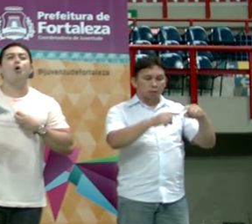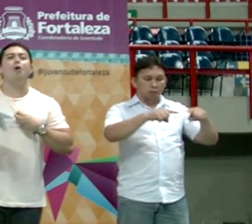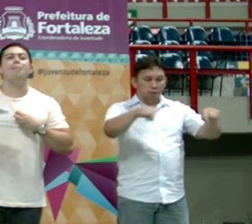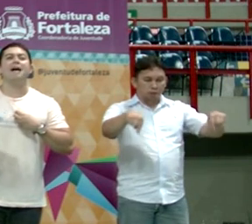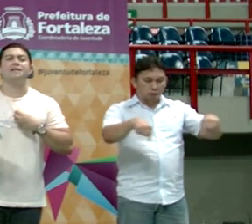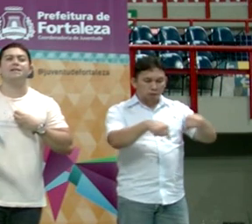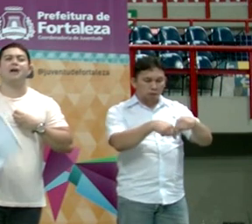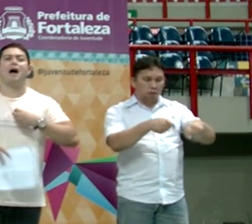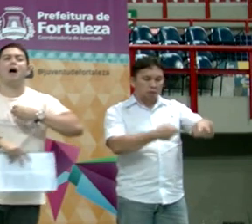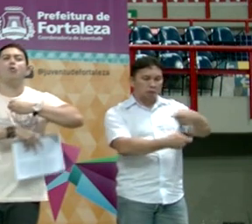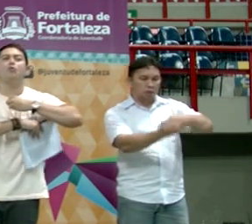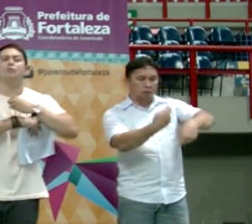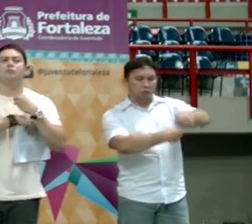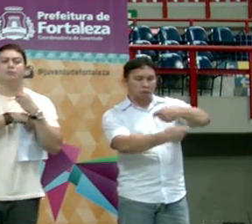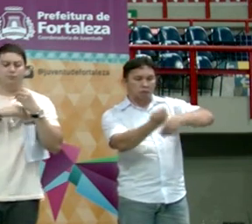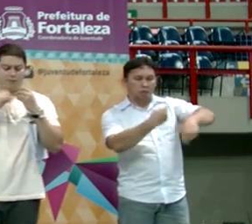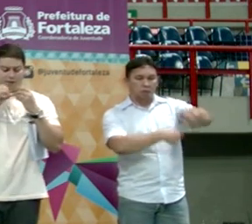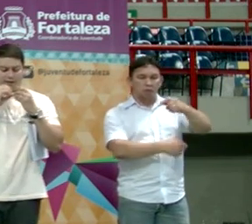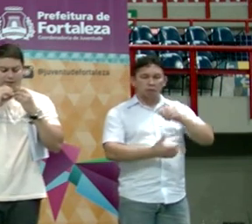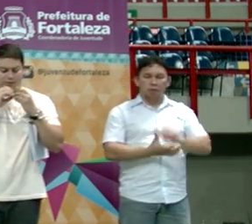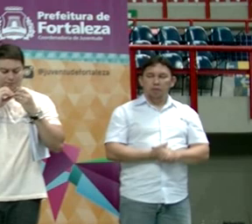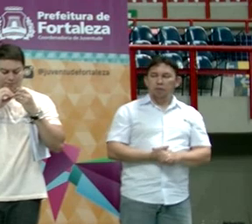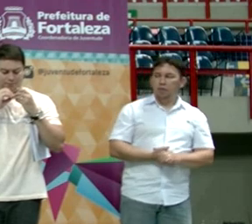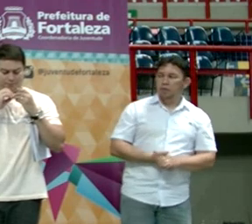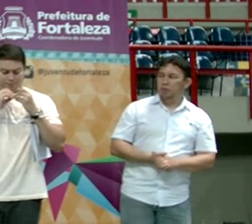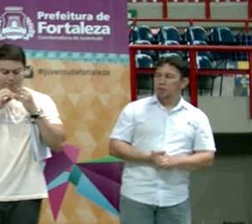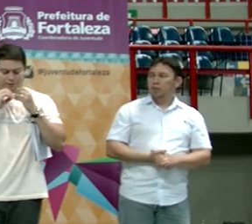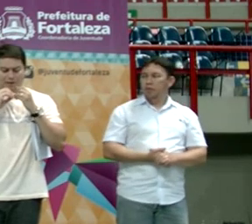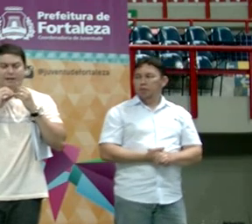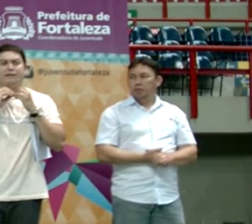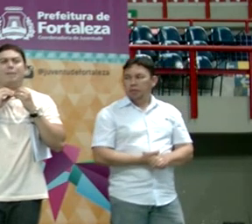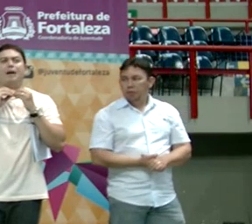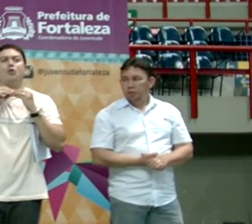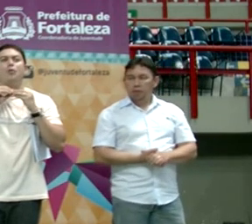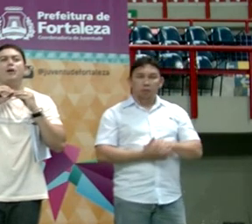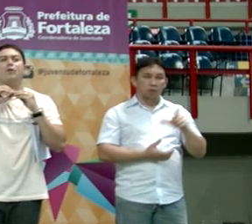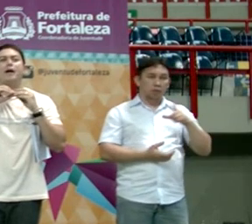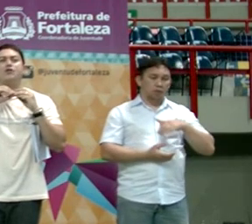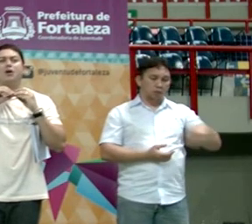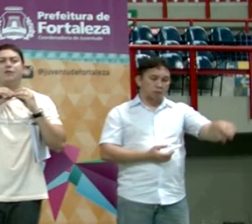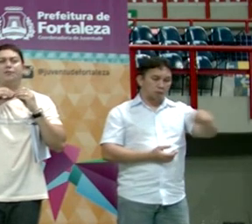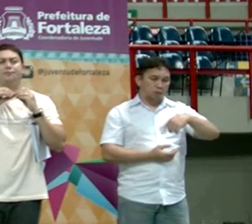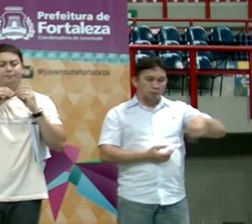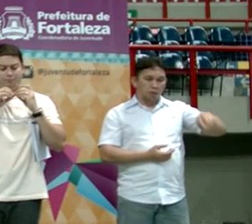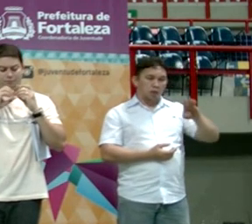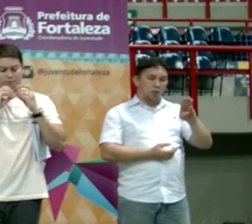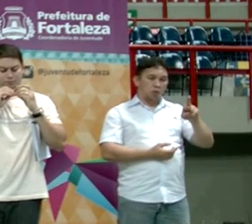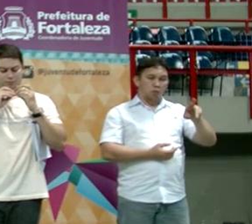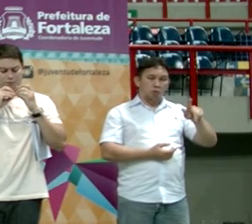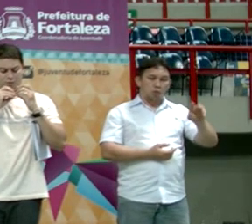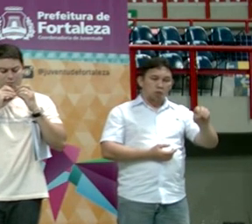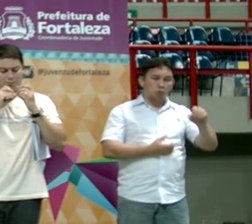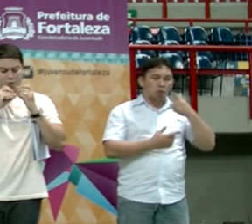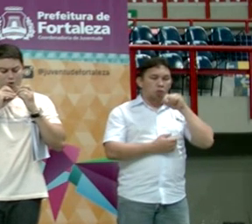área comercial. Tá certo? Quem trabalha no burgo é o que, jovem?